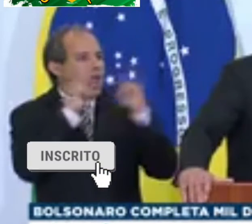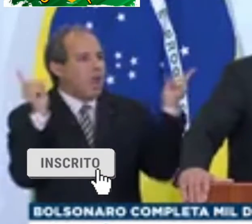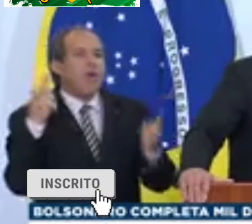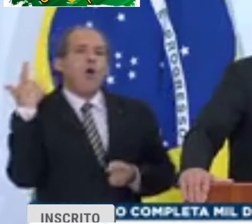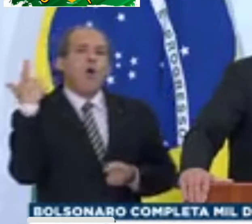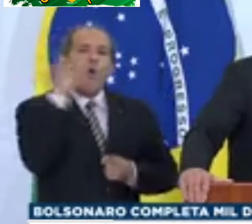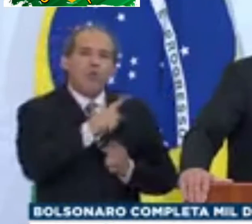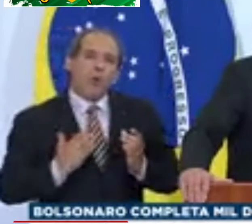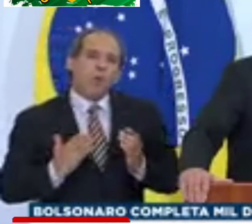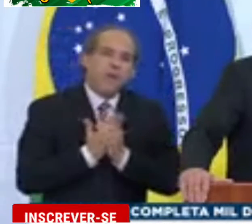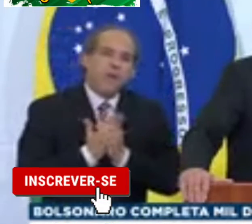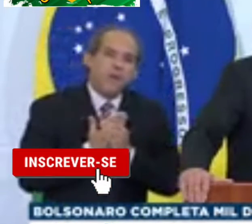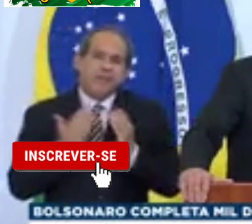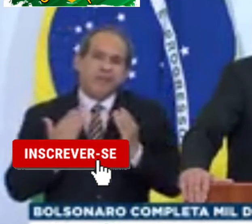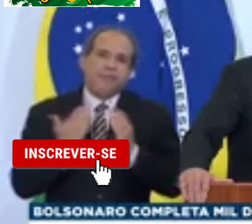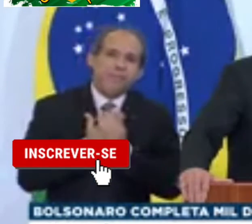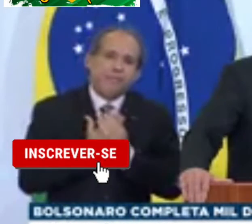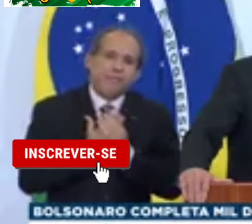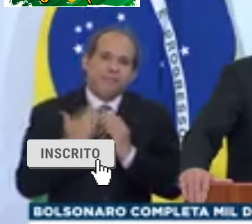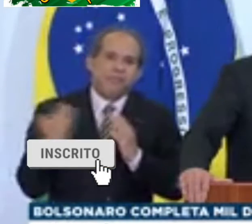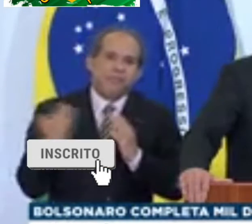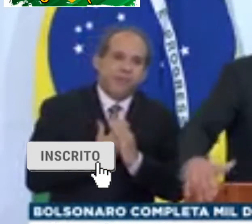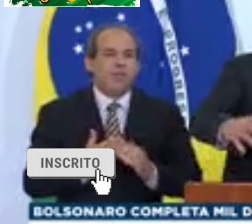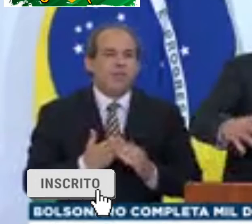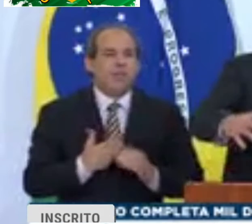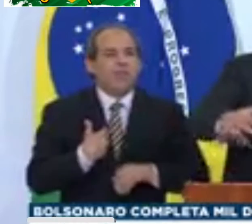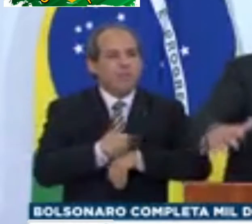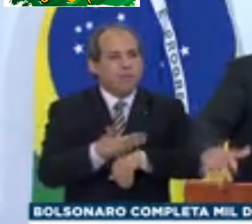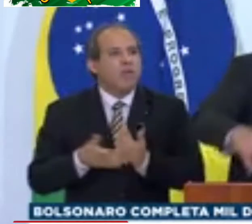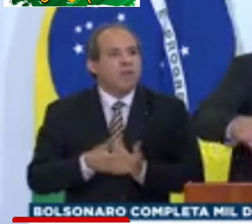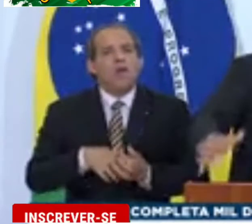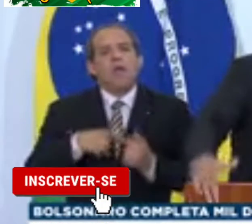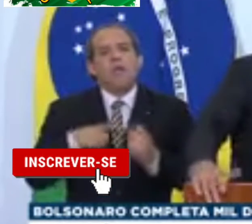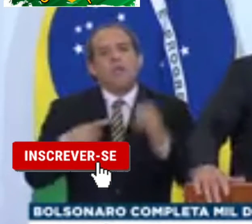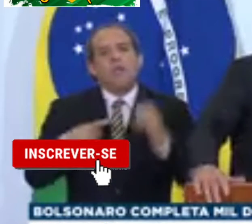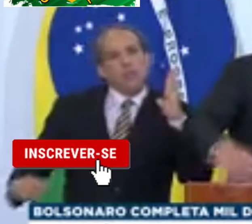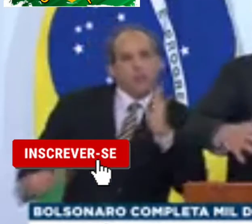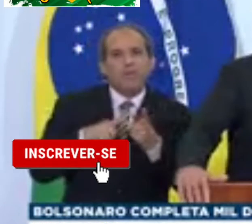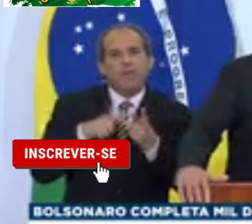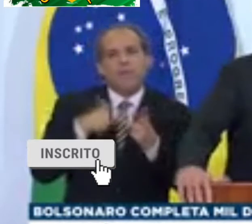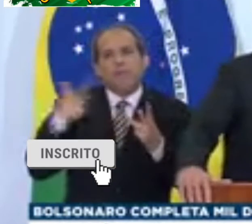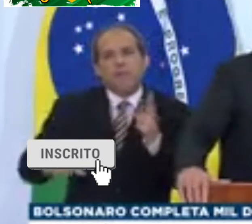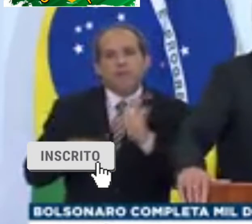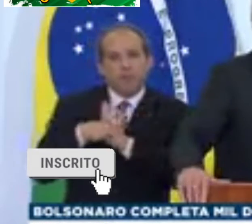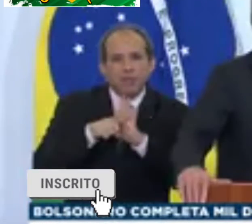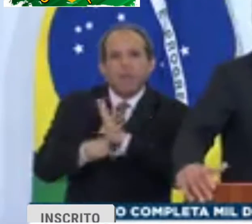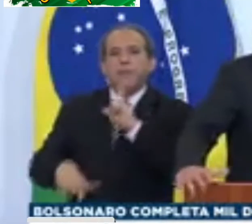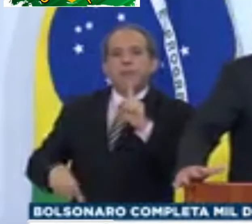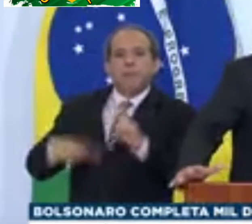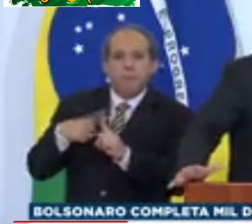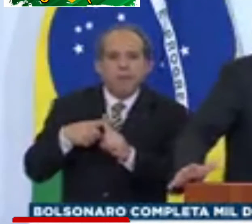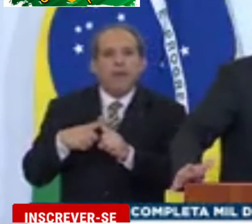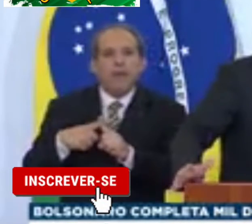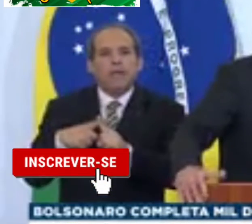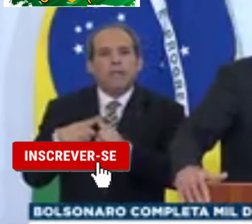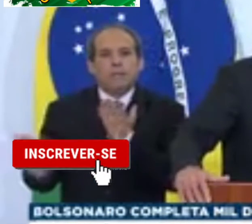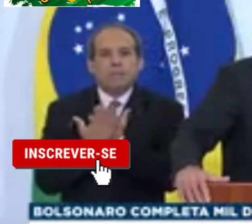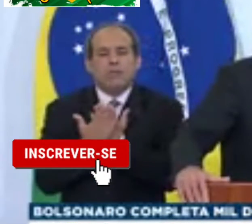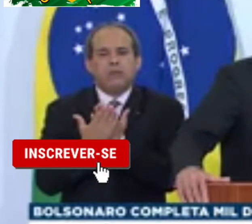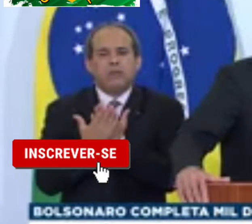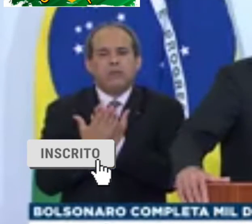processo, né? Mais uma denúncia, mais uma investigação, mais um inquérito. A gente vê que não tem